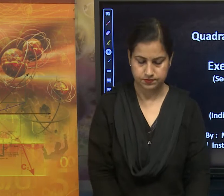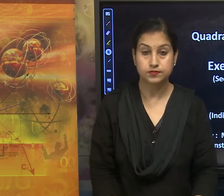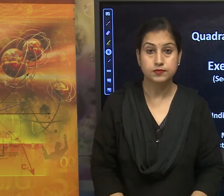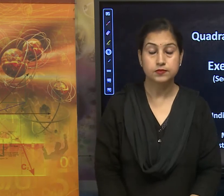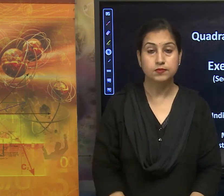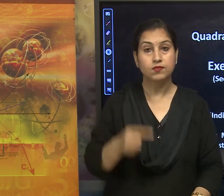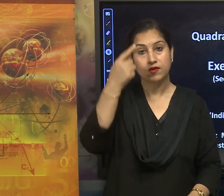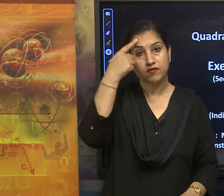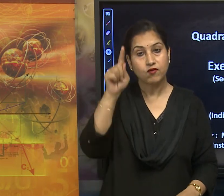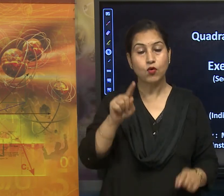211।